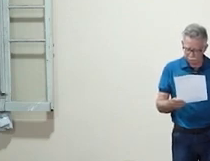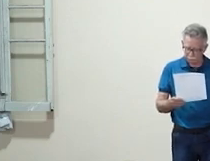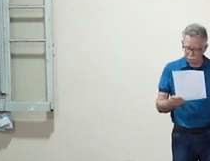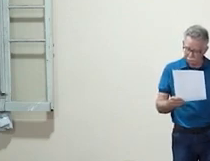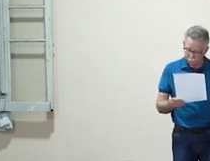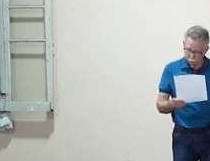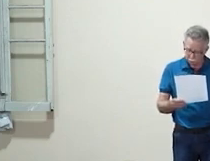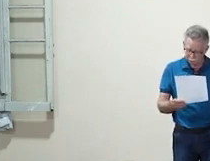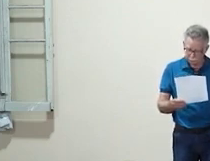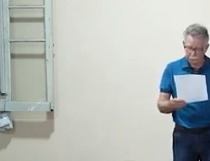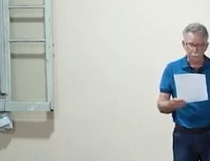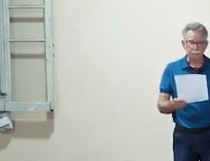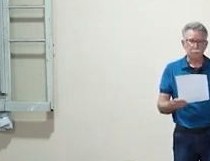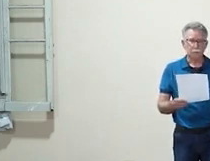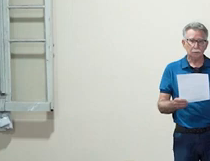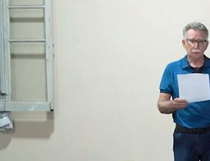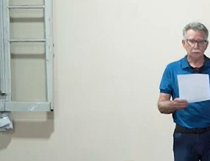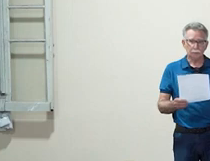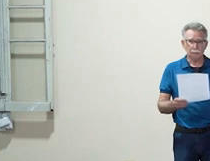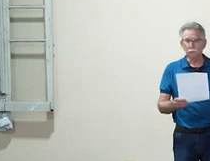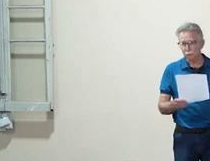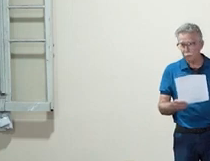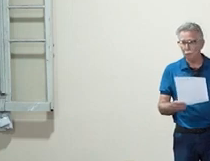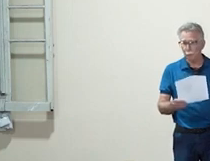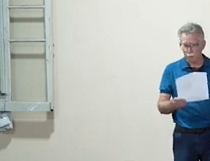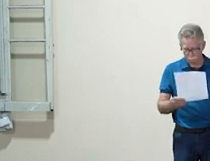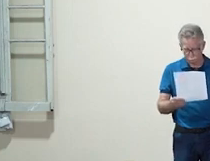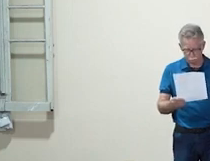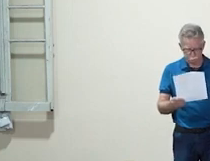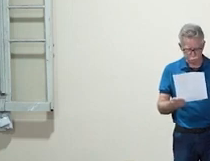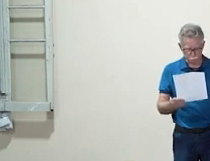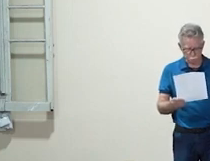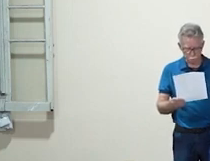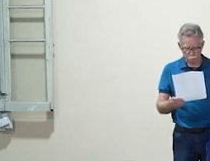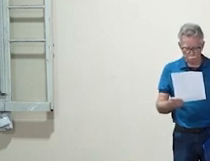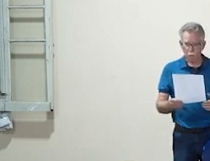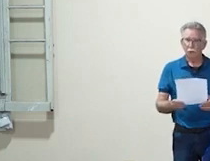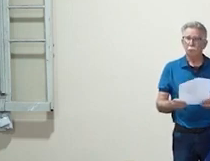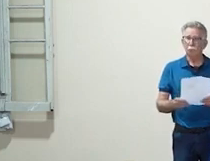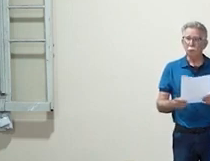Universidade Federal do Paraná, em 2004.